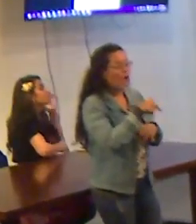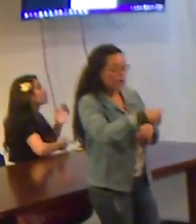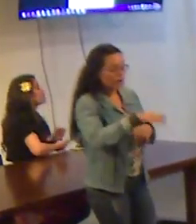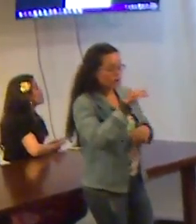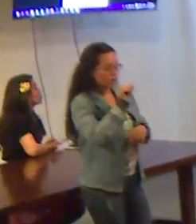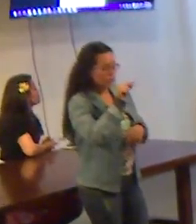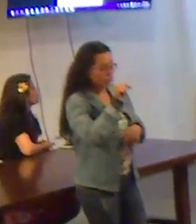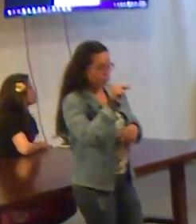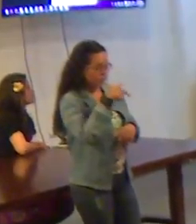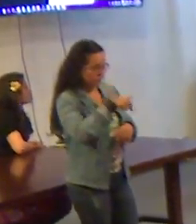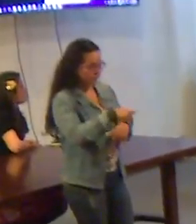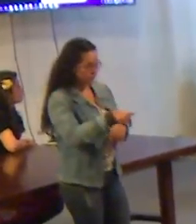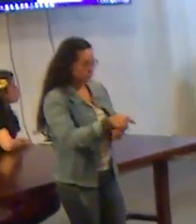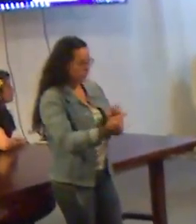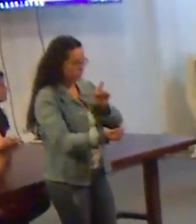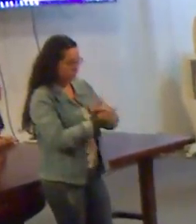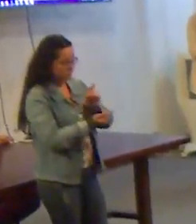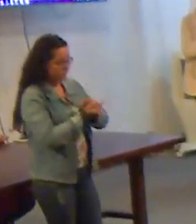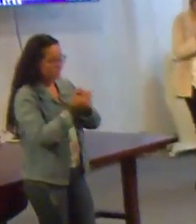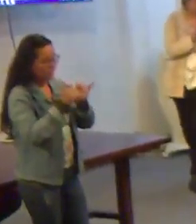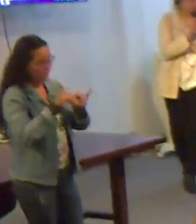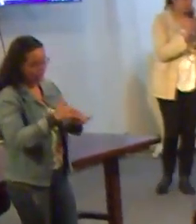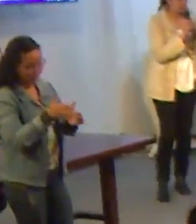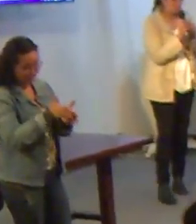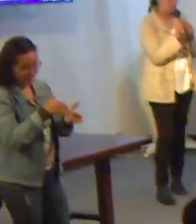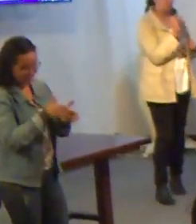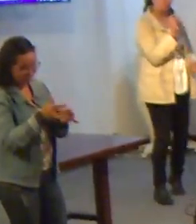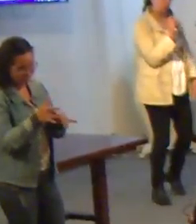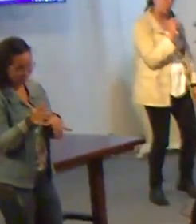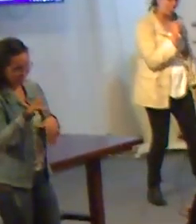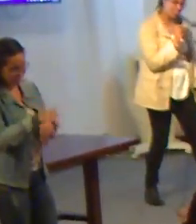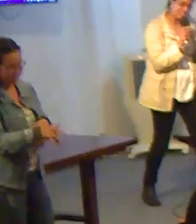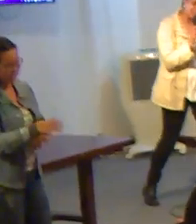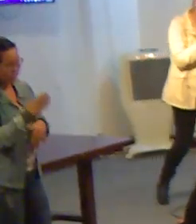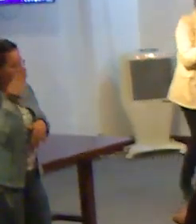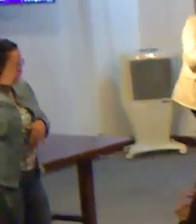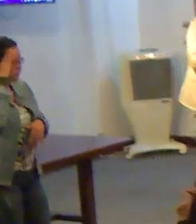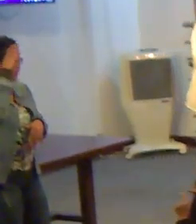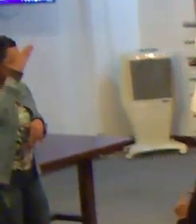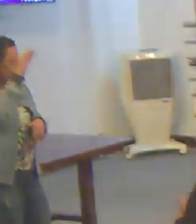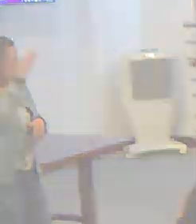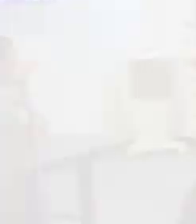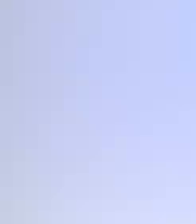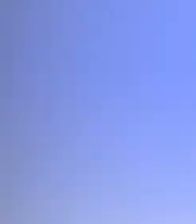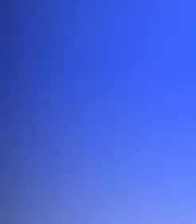nos podamos nuevamente reunir, ya como futuros egresados.